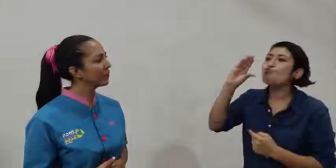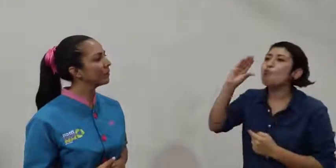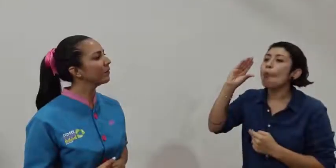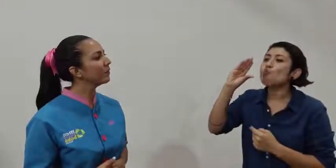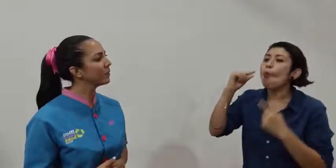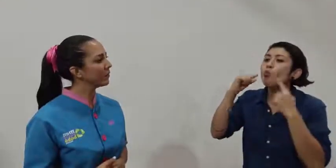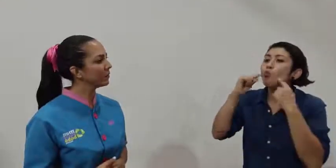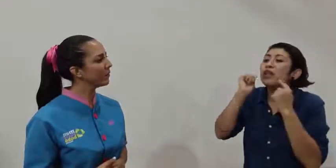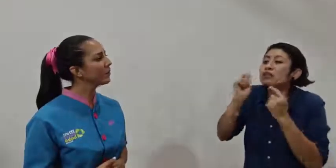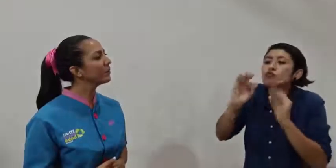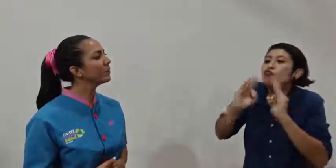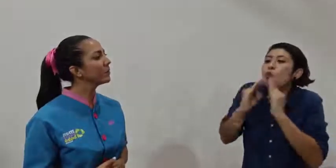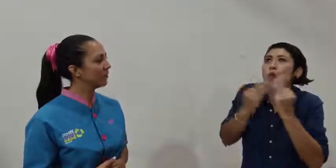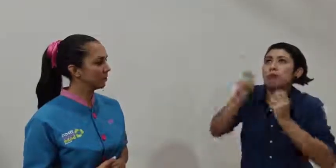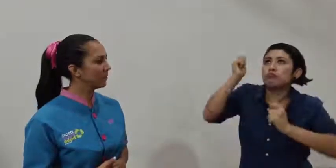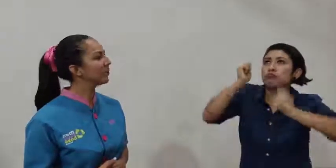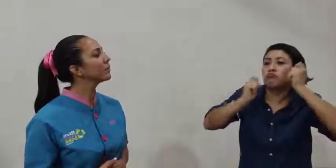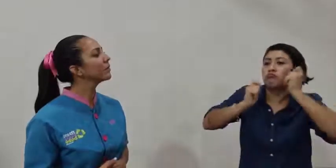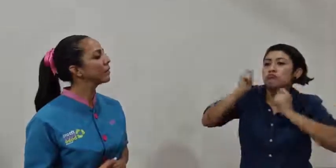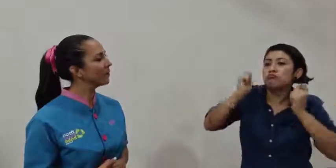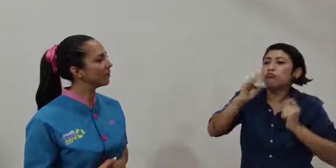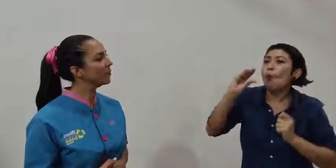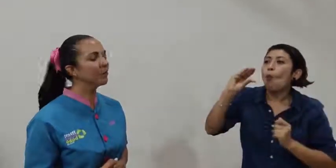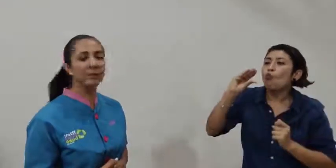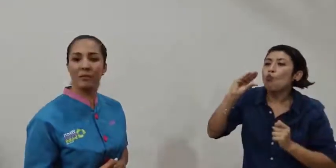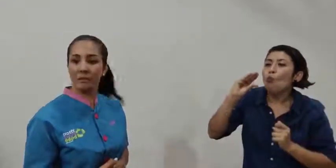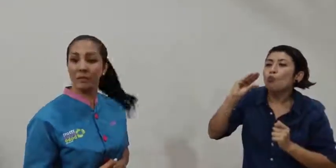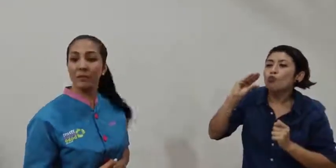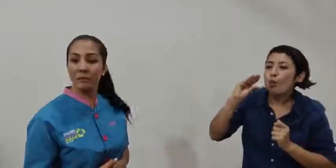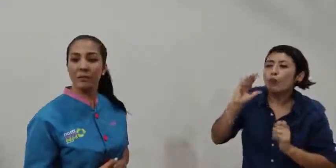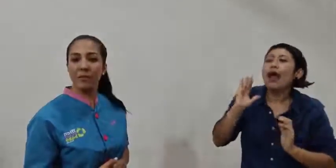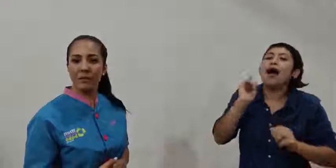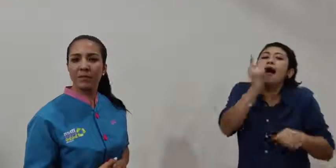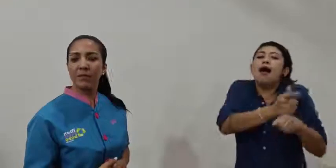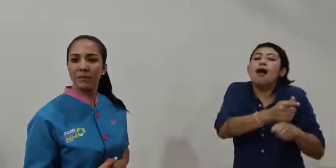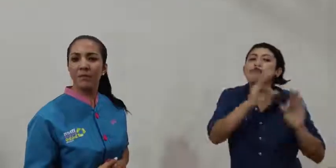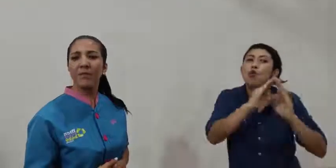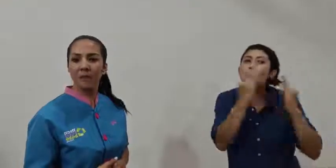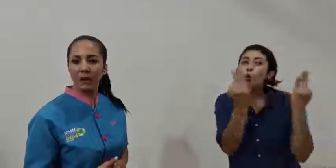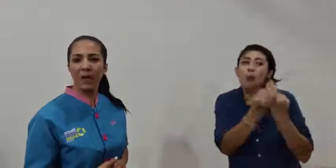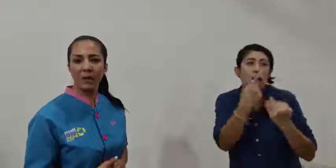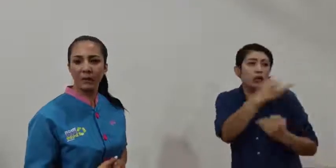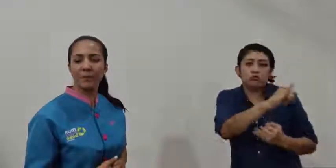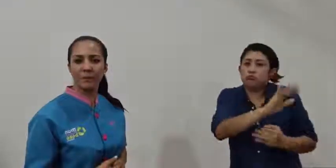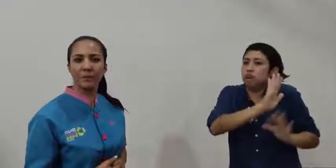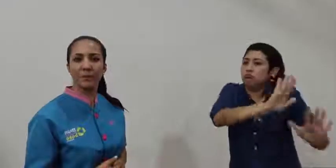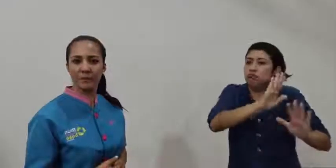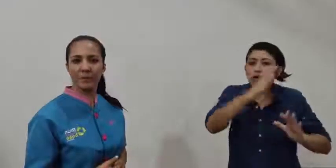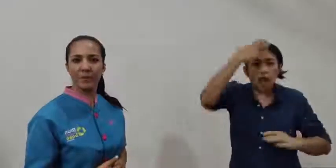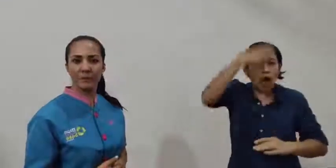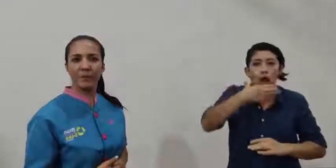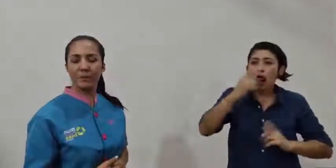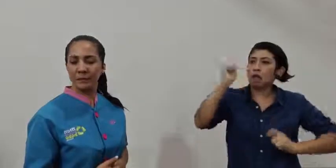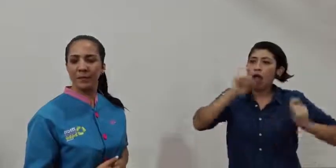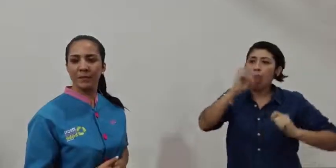expresiones, el movimiento de nuestras manos, lo que decía anteriormente de cómo se dice biberón o leche, y usamos